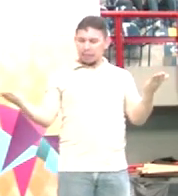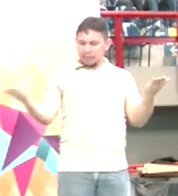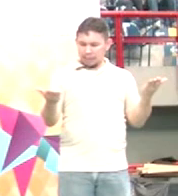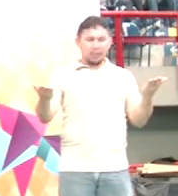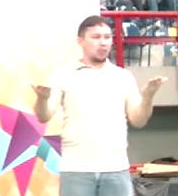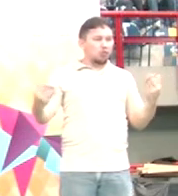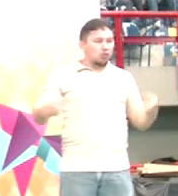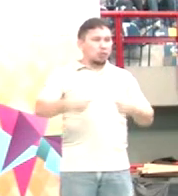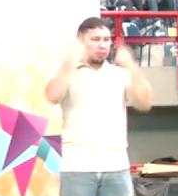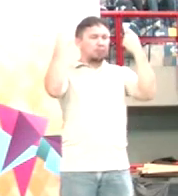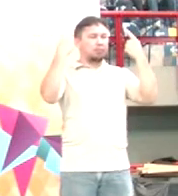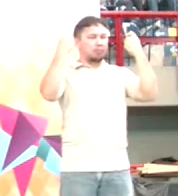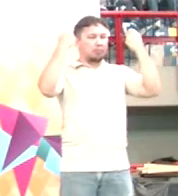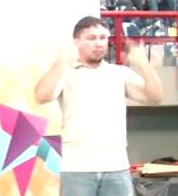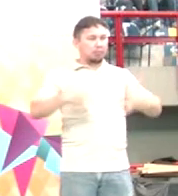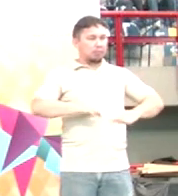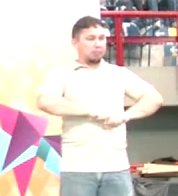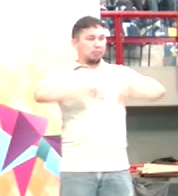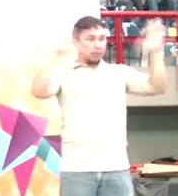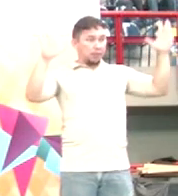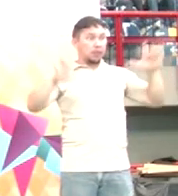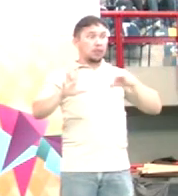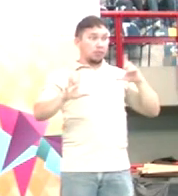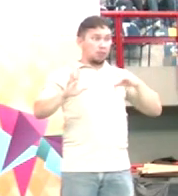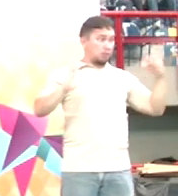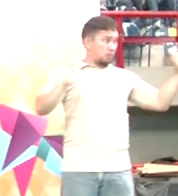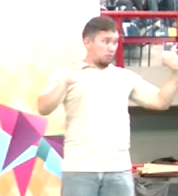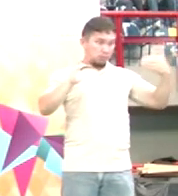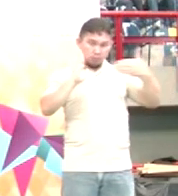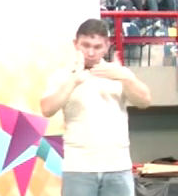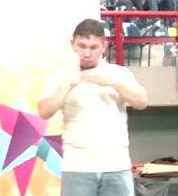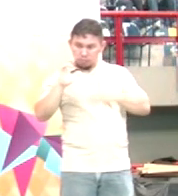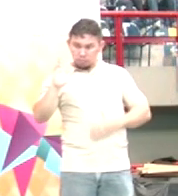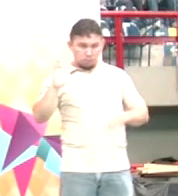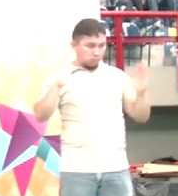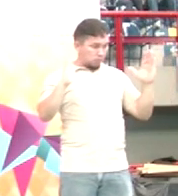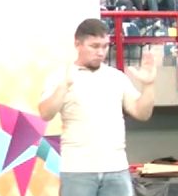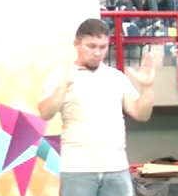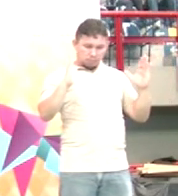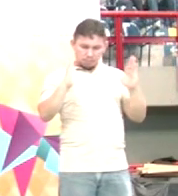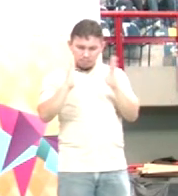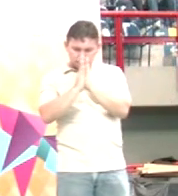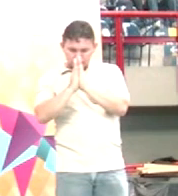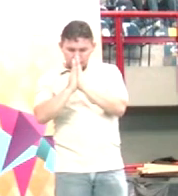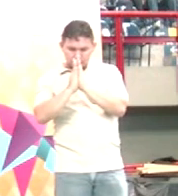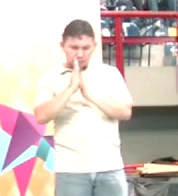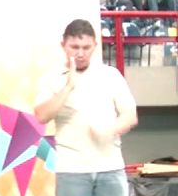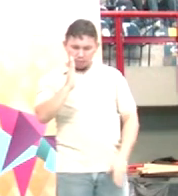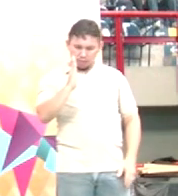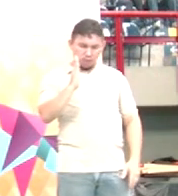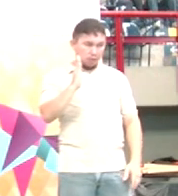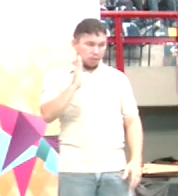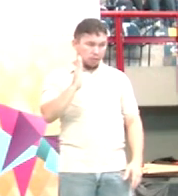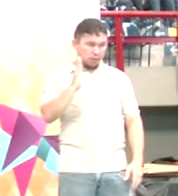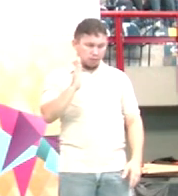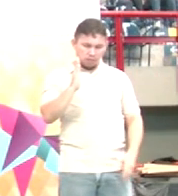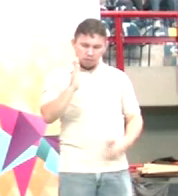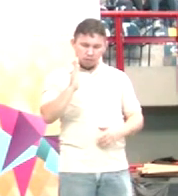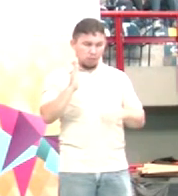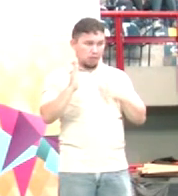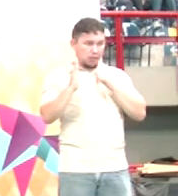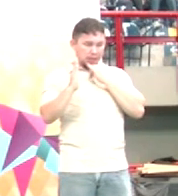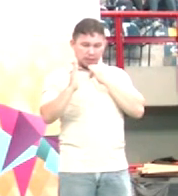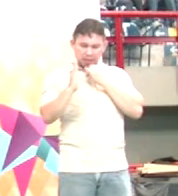o momento presente. E quando na margem não for possível separar a palavra, faço a separação